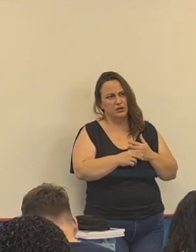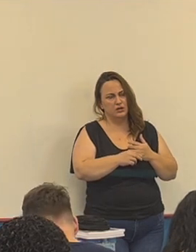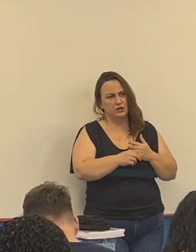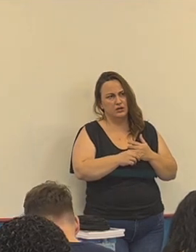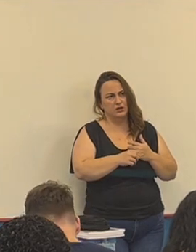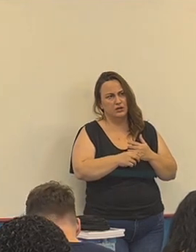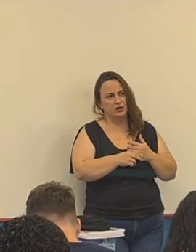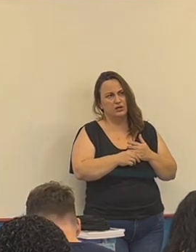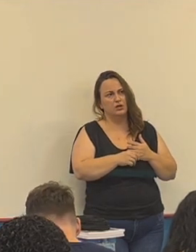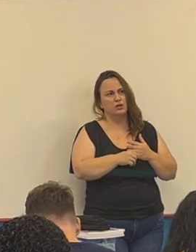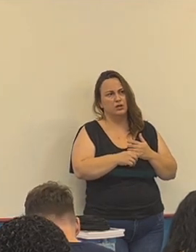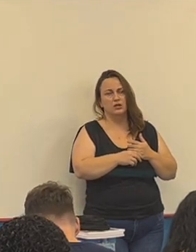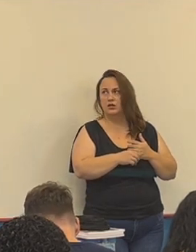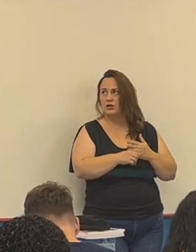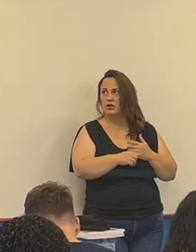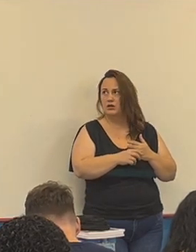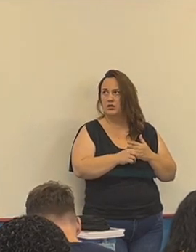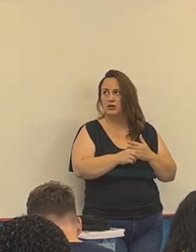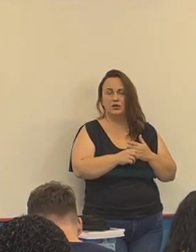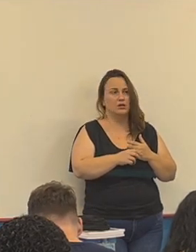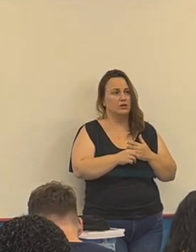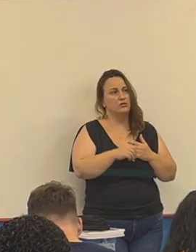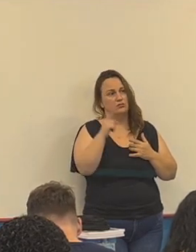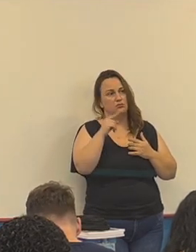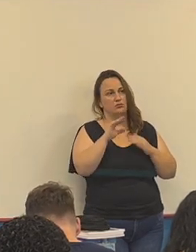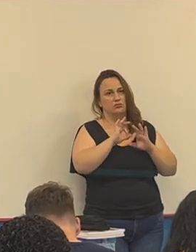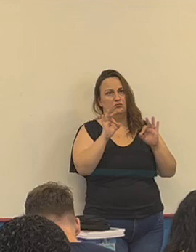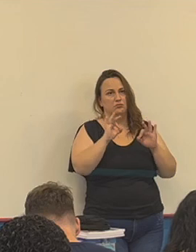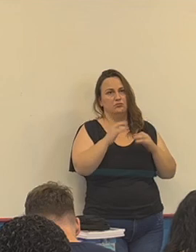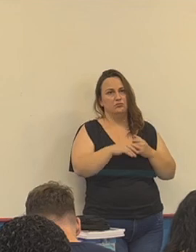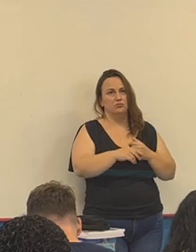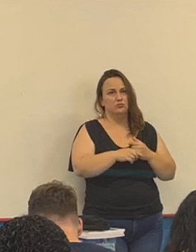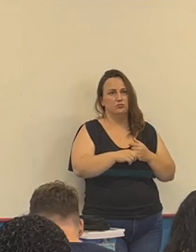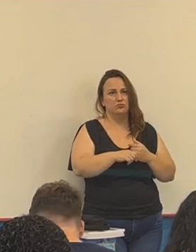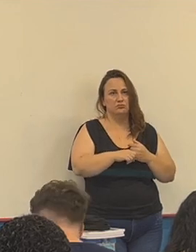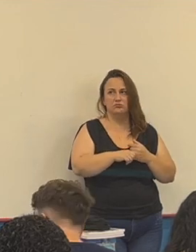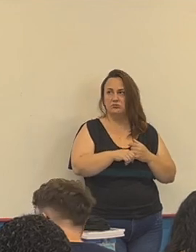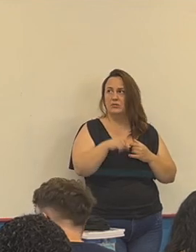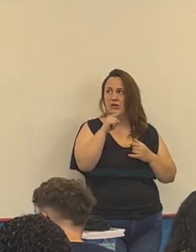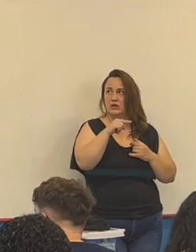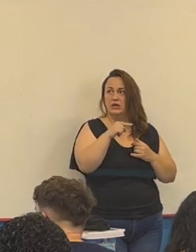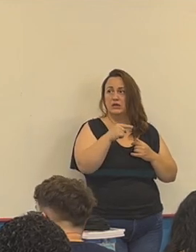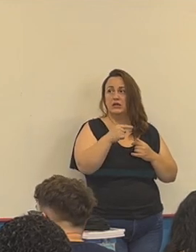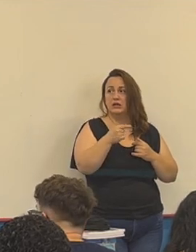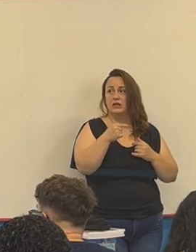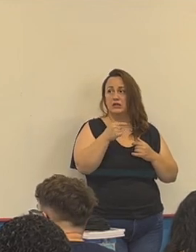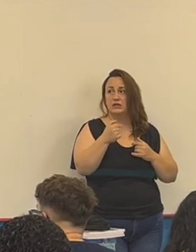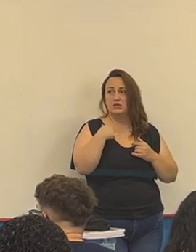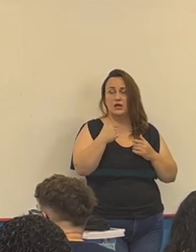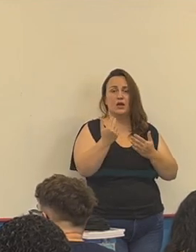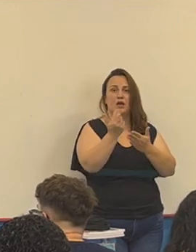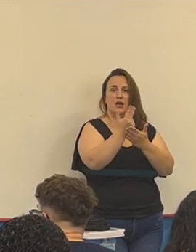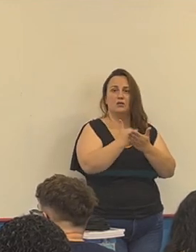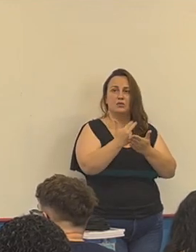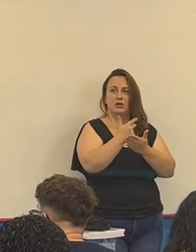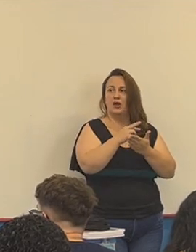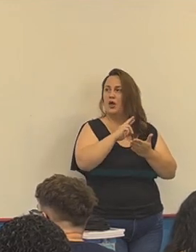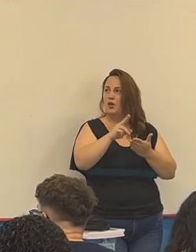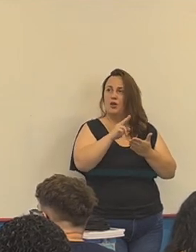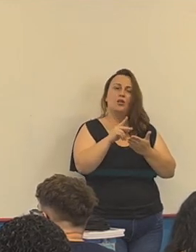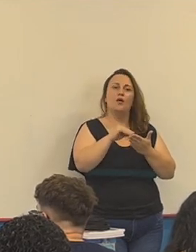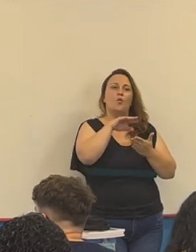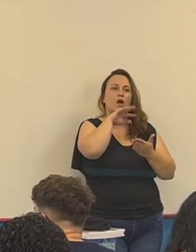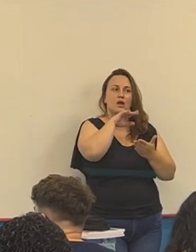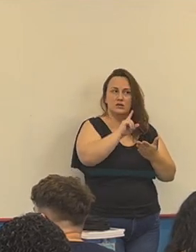Ah, da sala dos provedores. É, aquele não está em ruína, né? Entendeu? Então, aquele foi um dos primeiros trabalhos que eu pintei sem ser